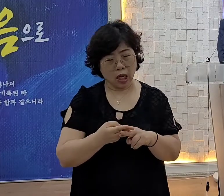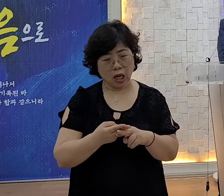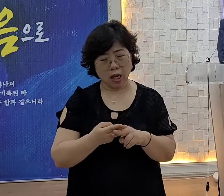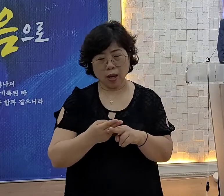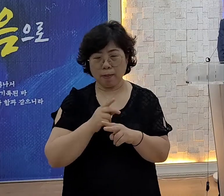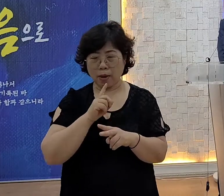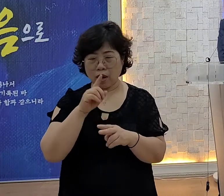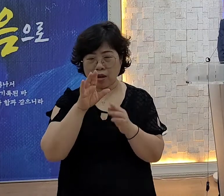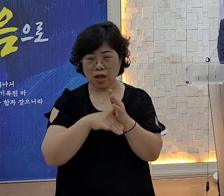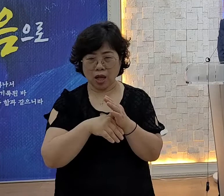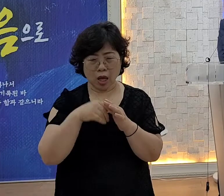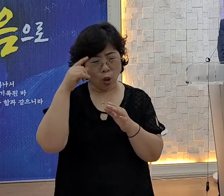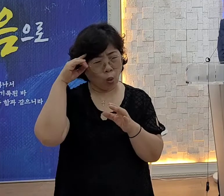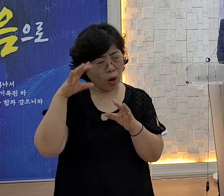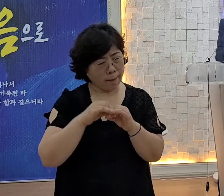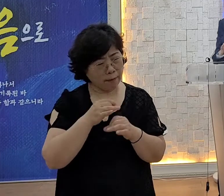되었을까?